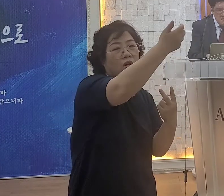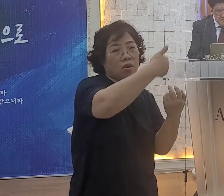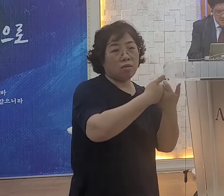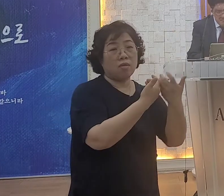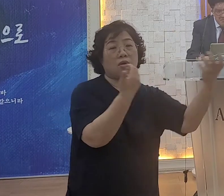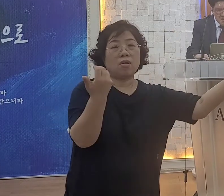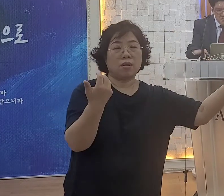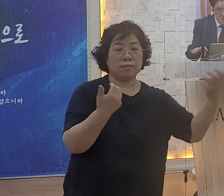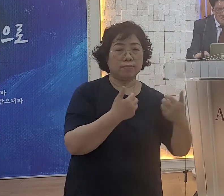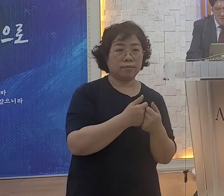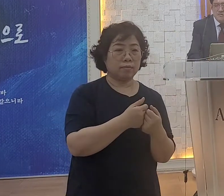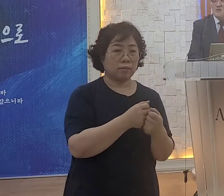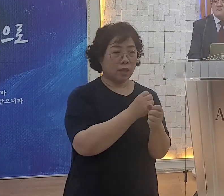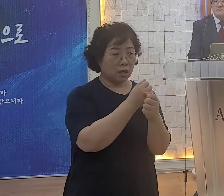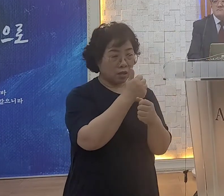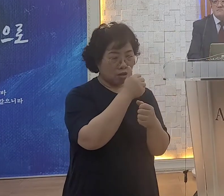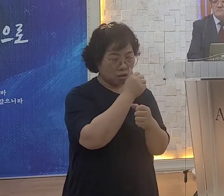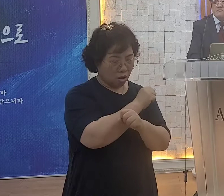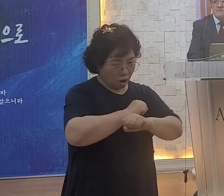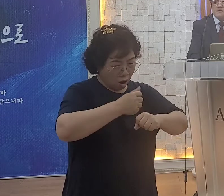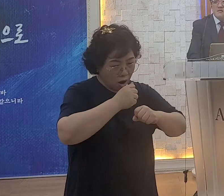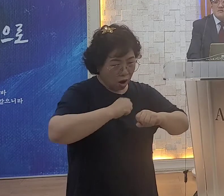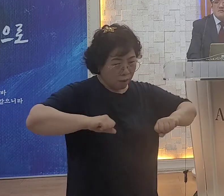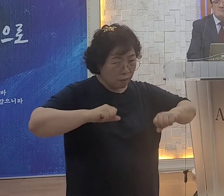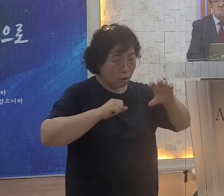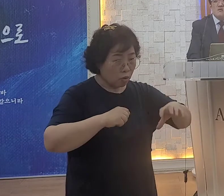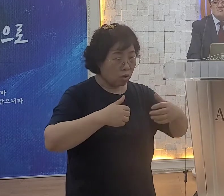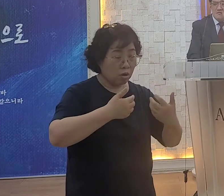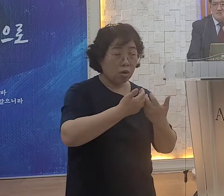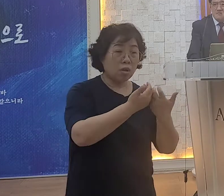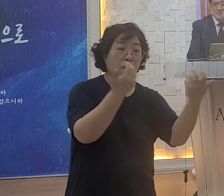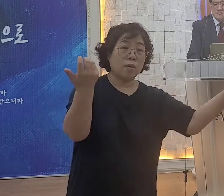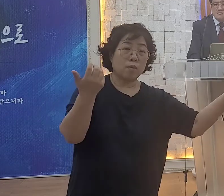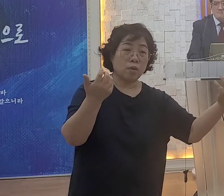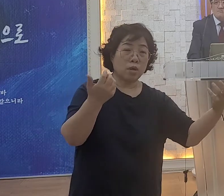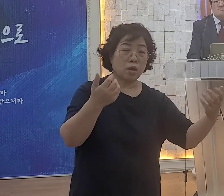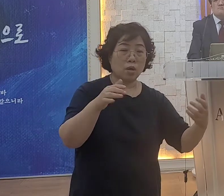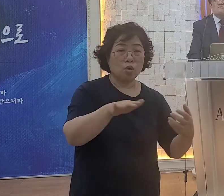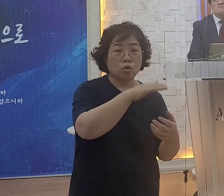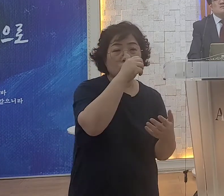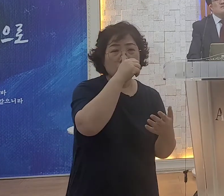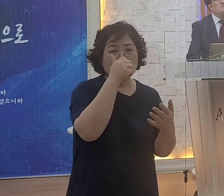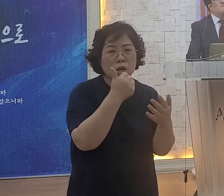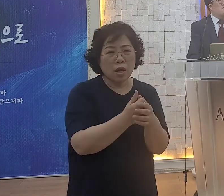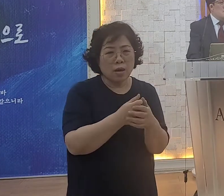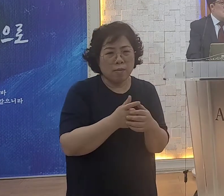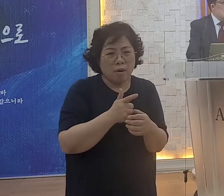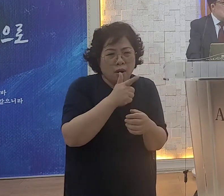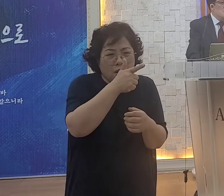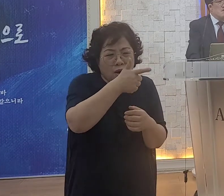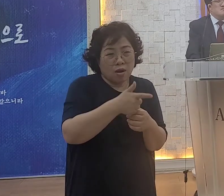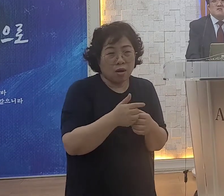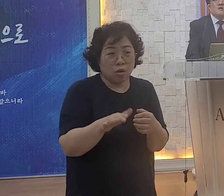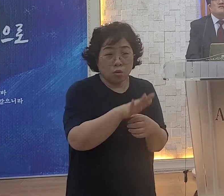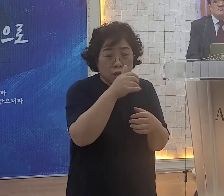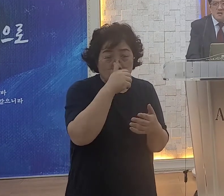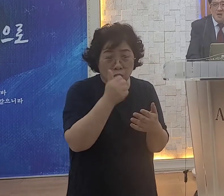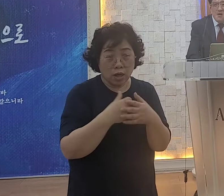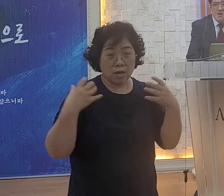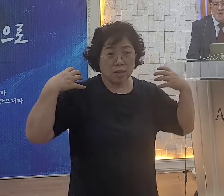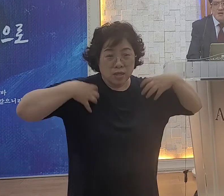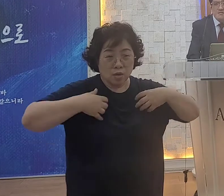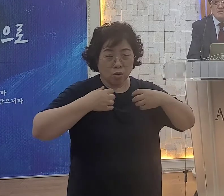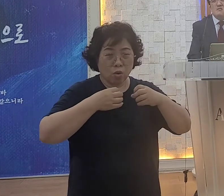광야로 이렇게 떠나보냅니다. 그래서 그 우리의 죄를 이렇게 지고 우리의 죄는